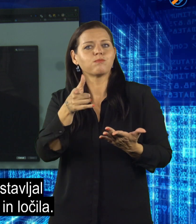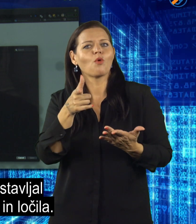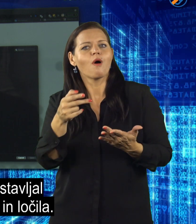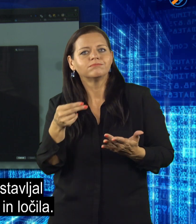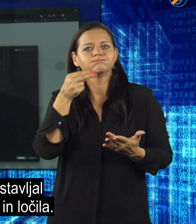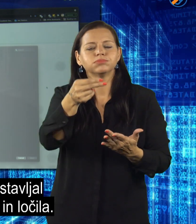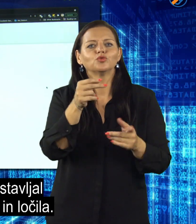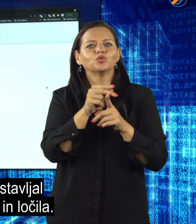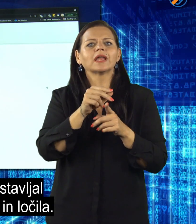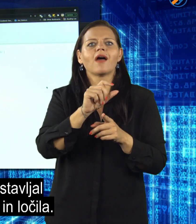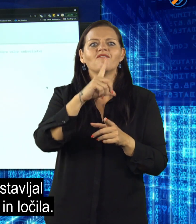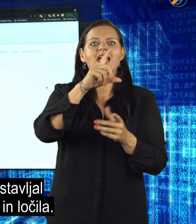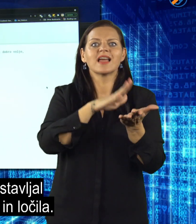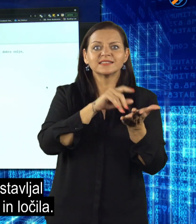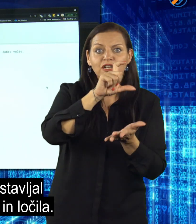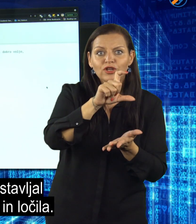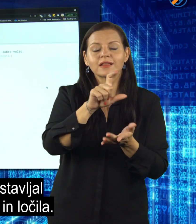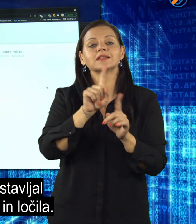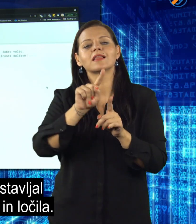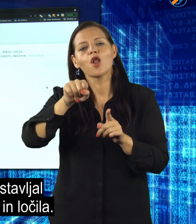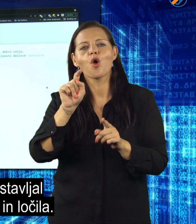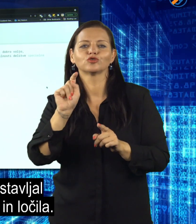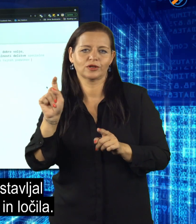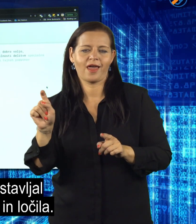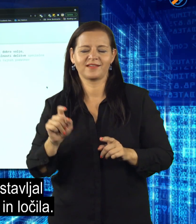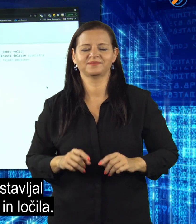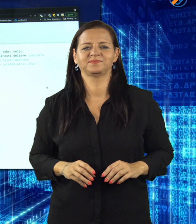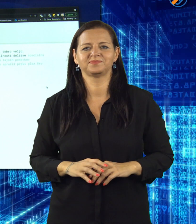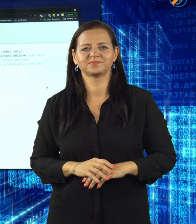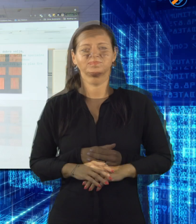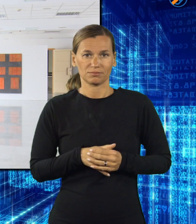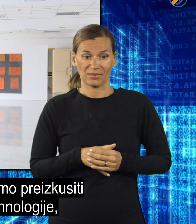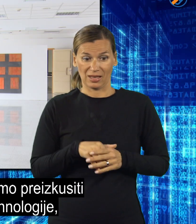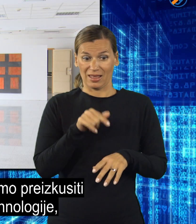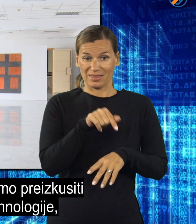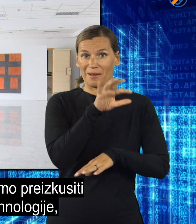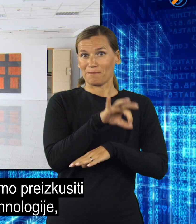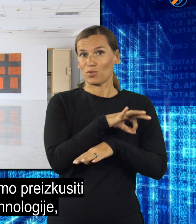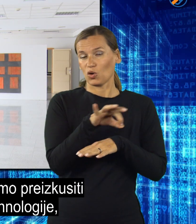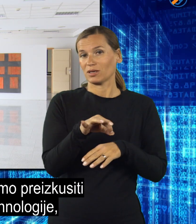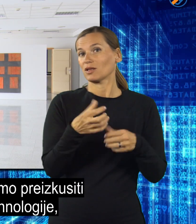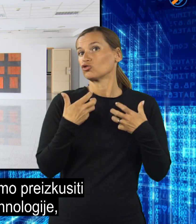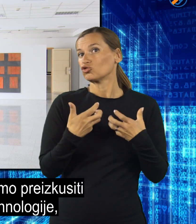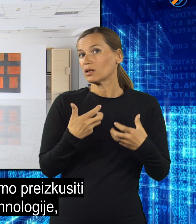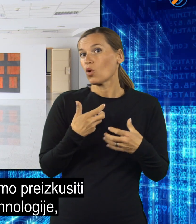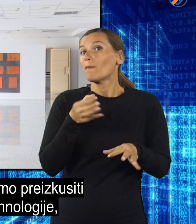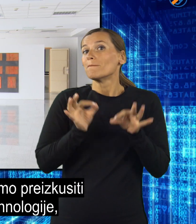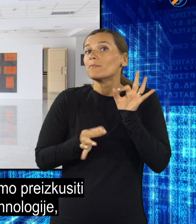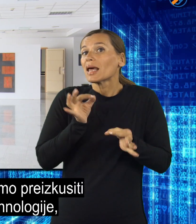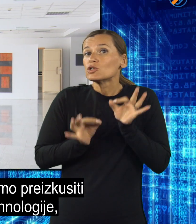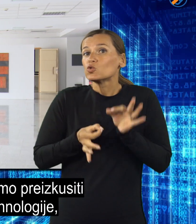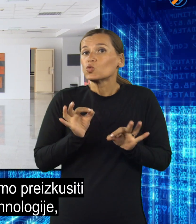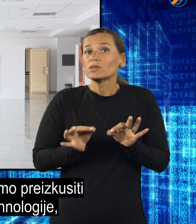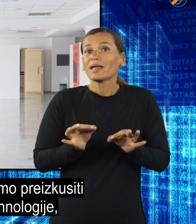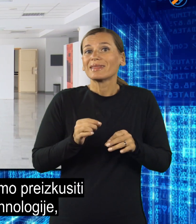Prav tako bo vstavljal velike začetnice in ločila. S tem projektom želimo preizkusiti